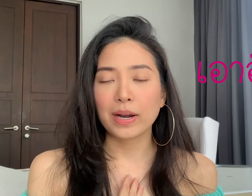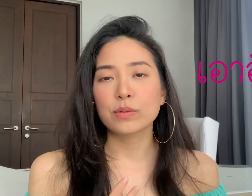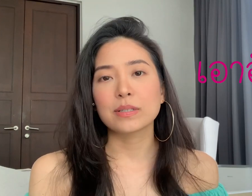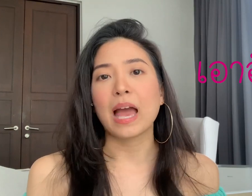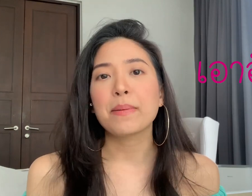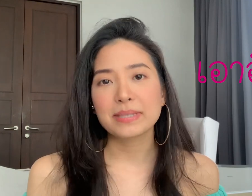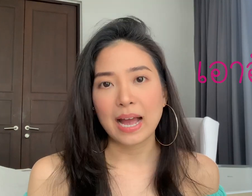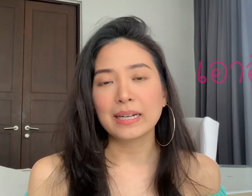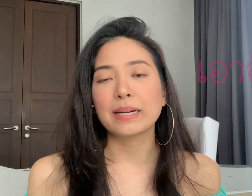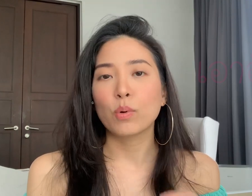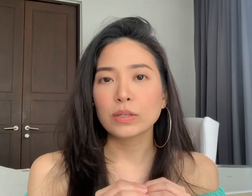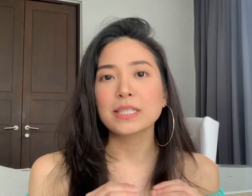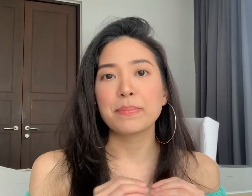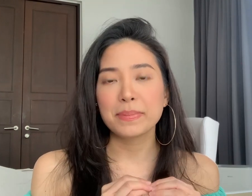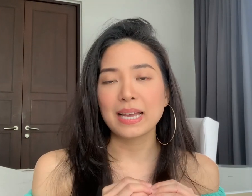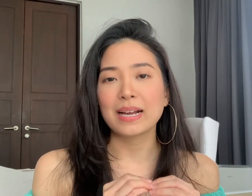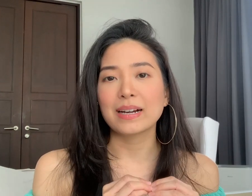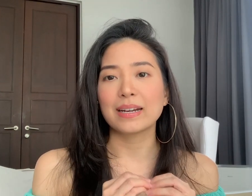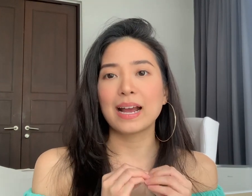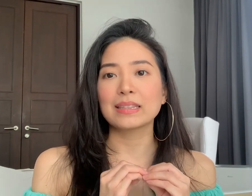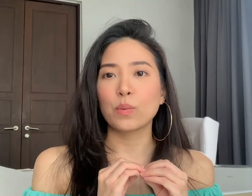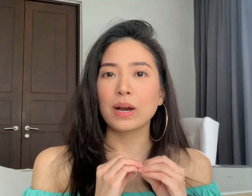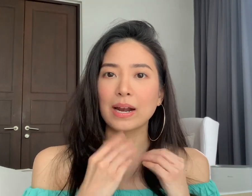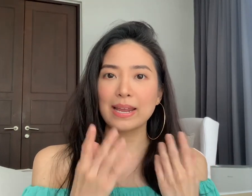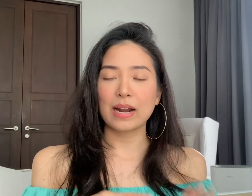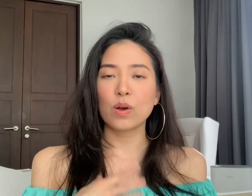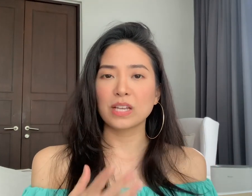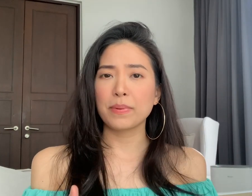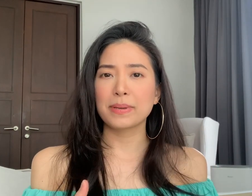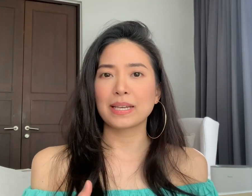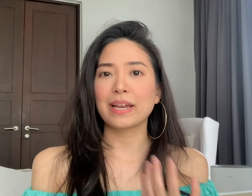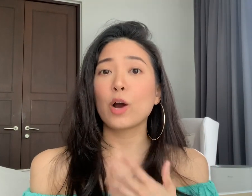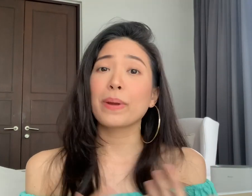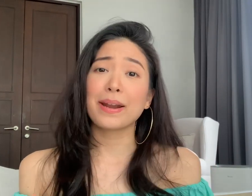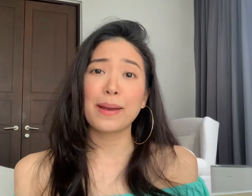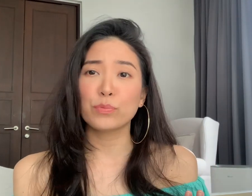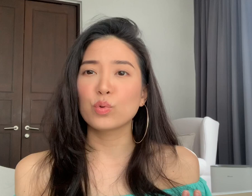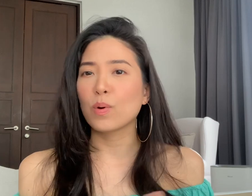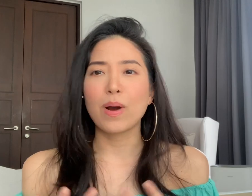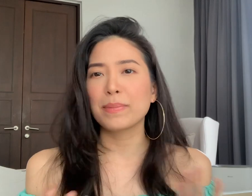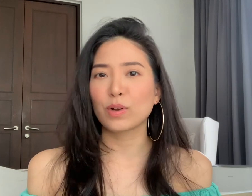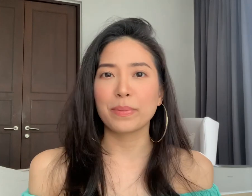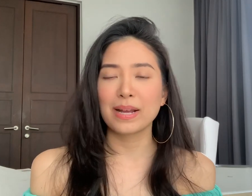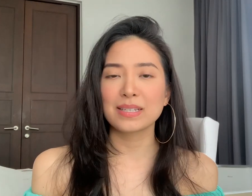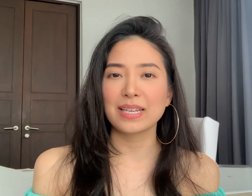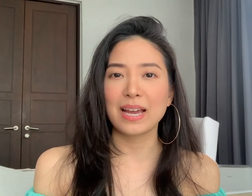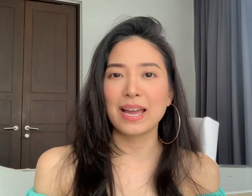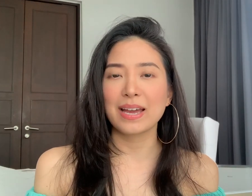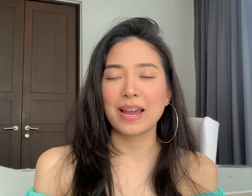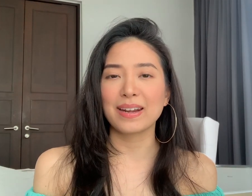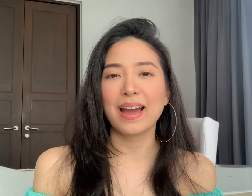ครแกลธก็ใช้เพีงเท่านแต่วใคสาทัตกผปตอูข younger half